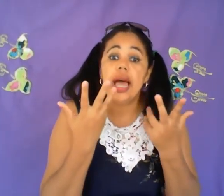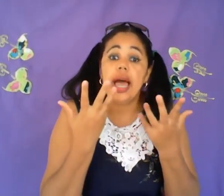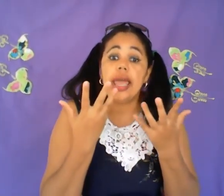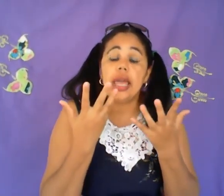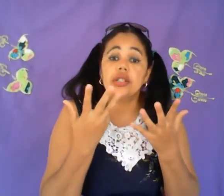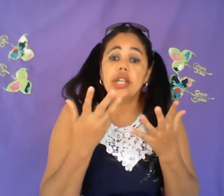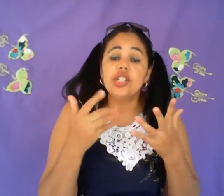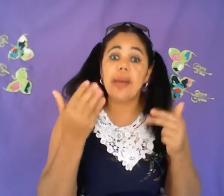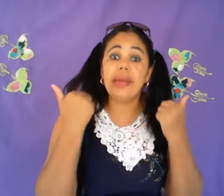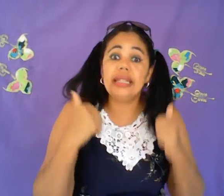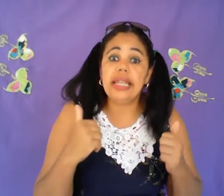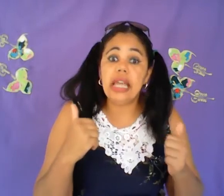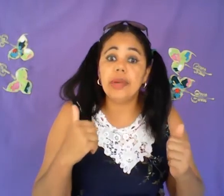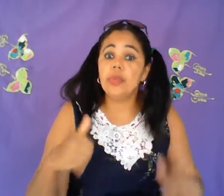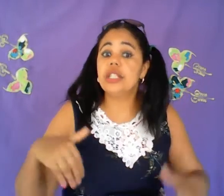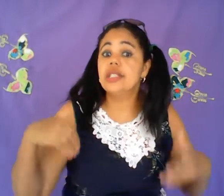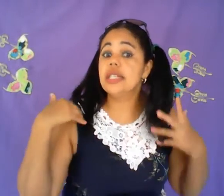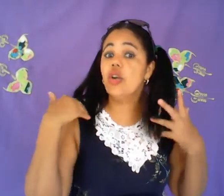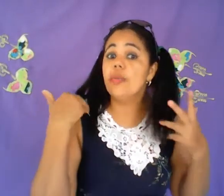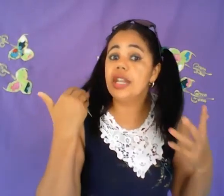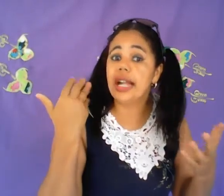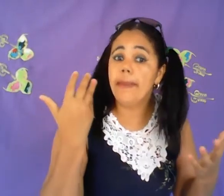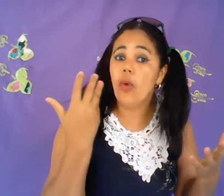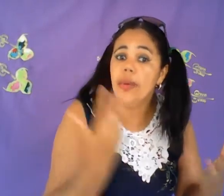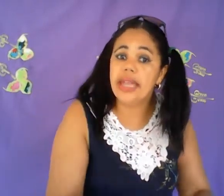é a gente aprender para poder se comunicar com ele.